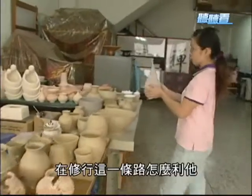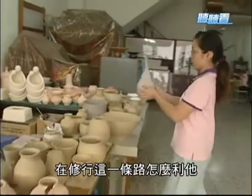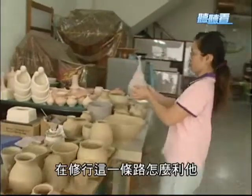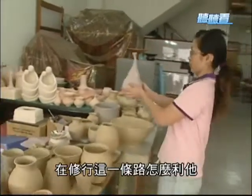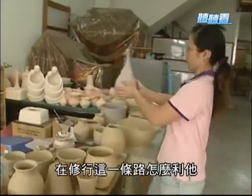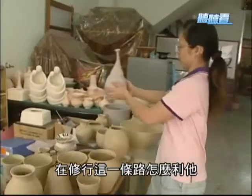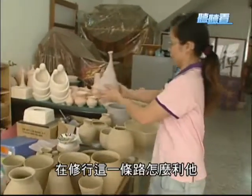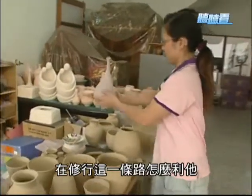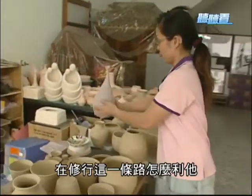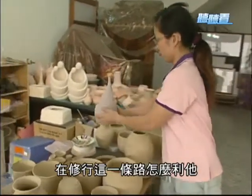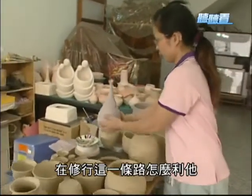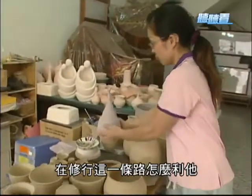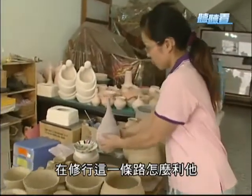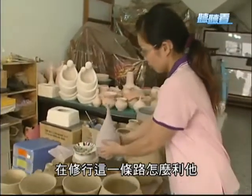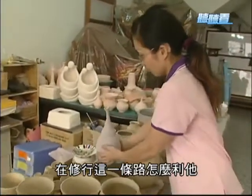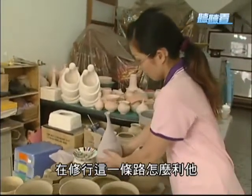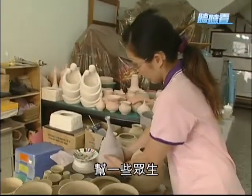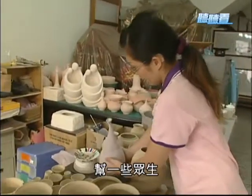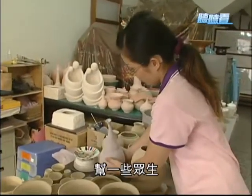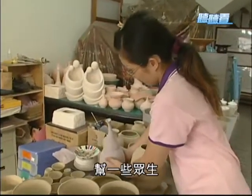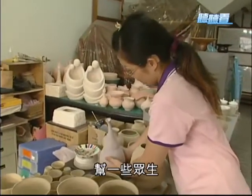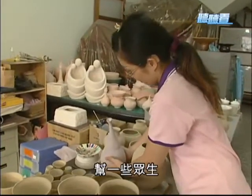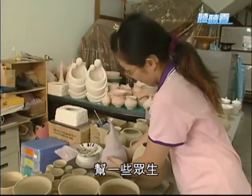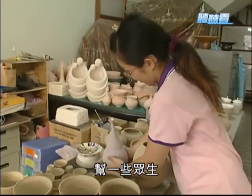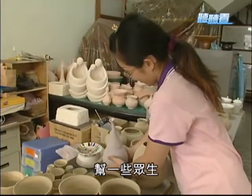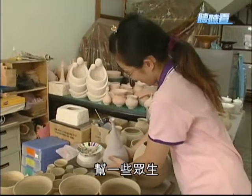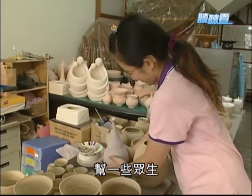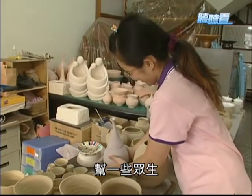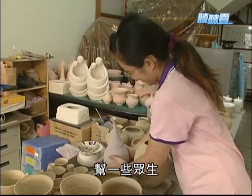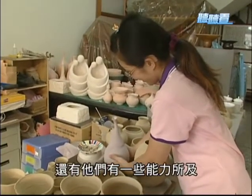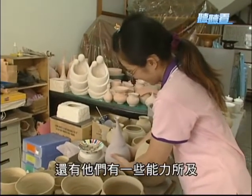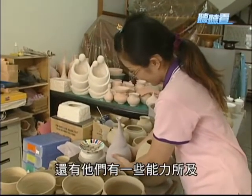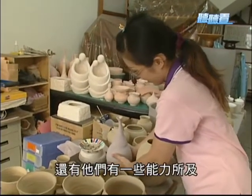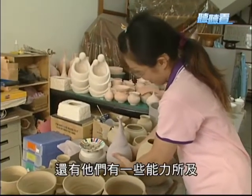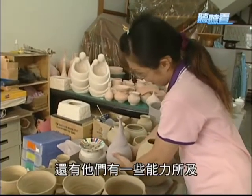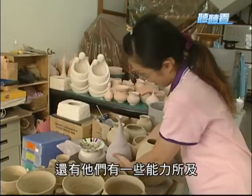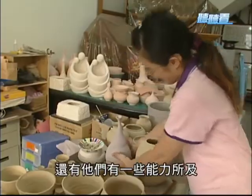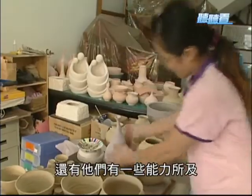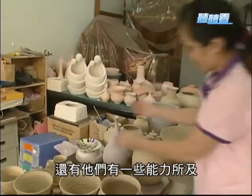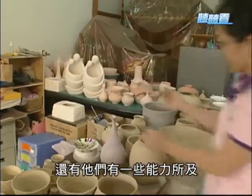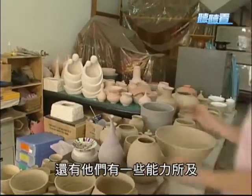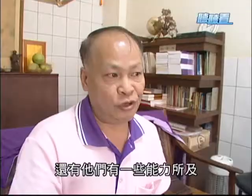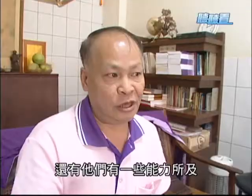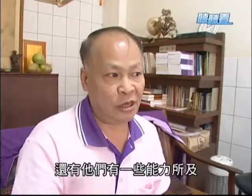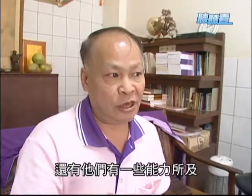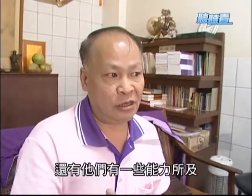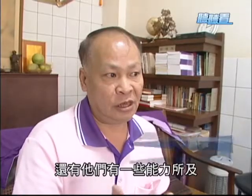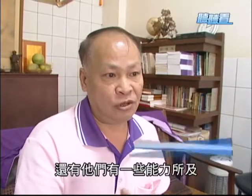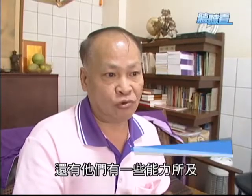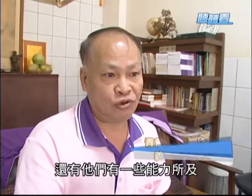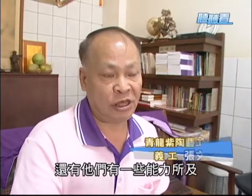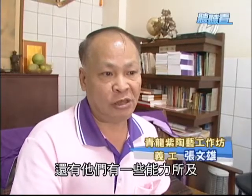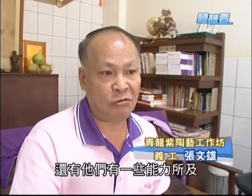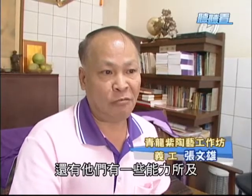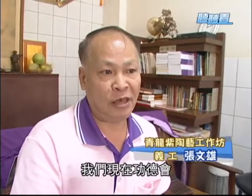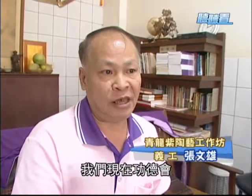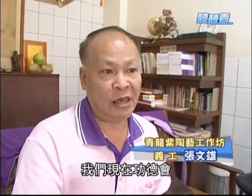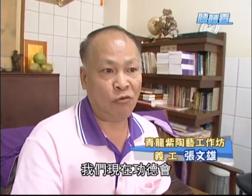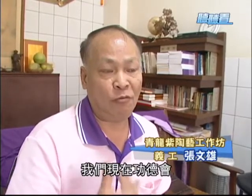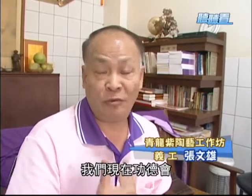这一条路怎么利他，帮一些众生，还有他们有一些能力所及，